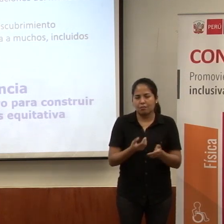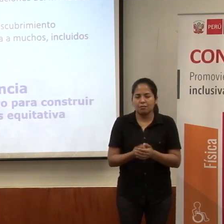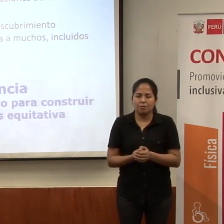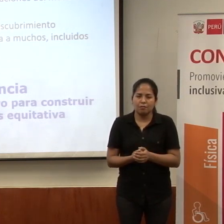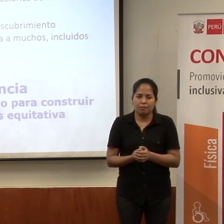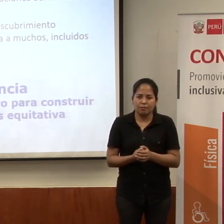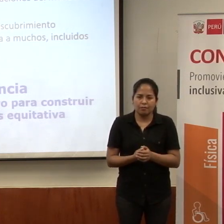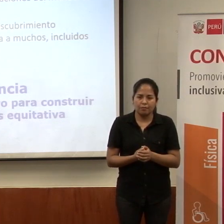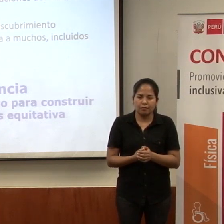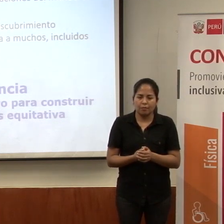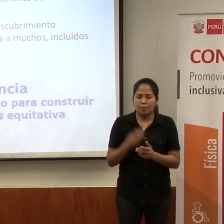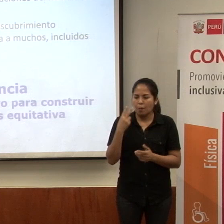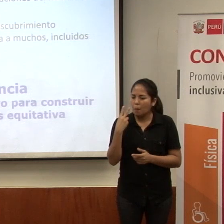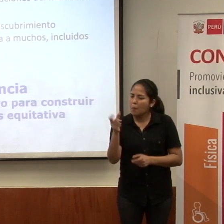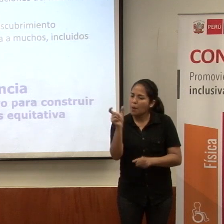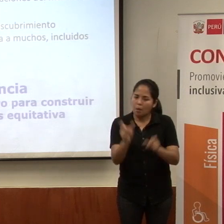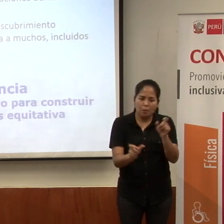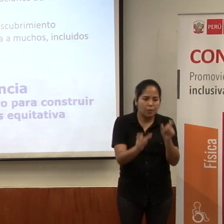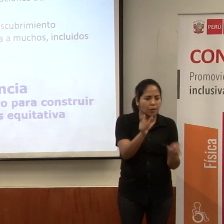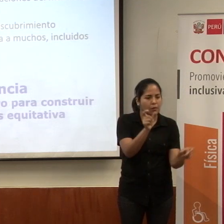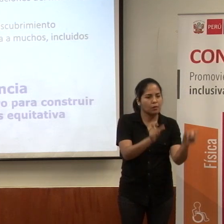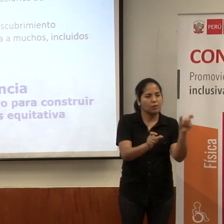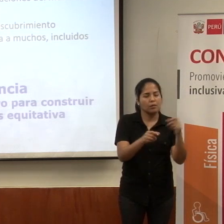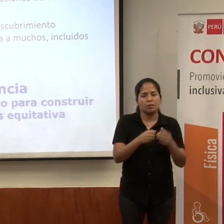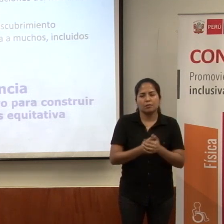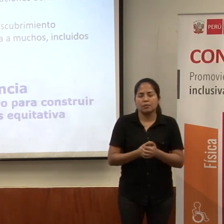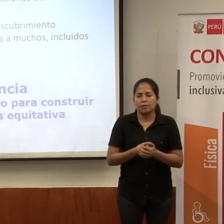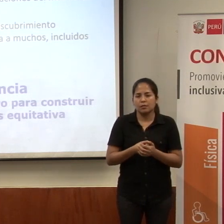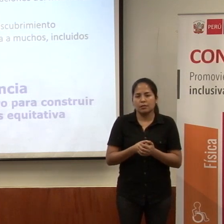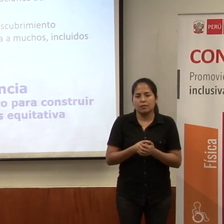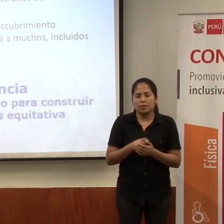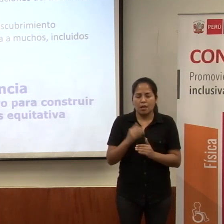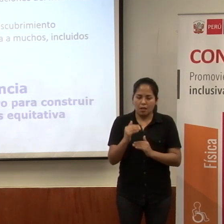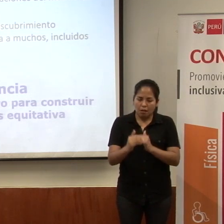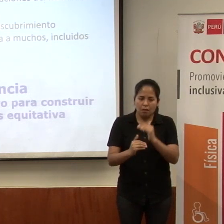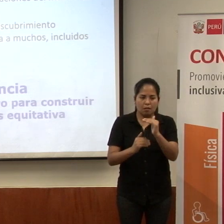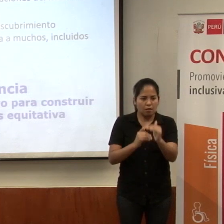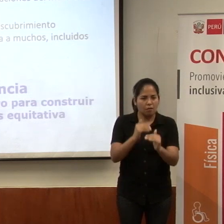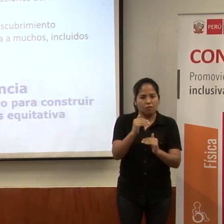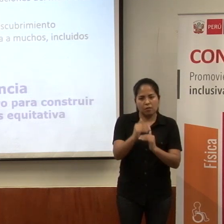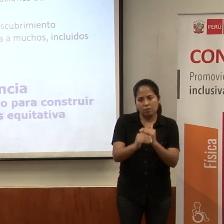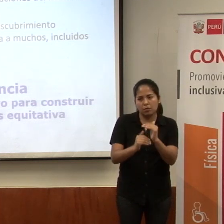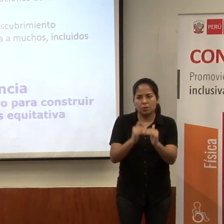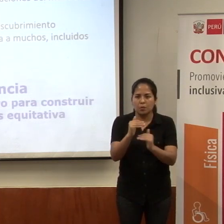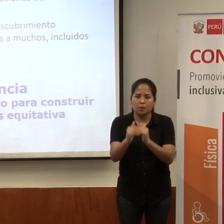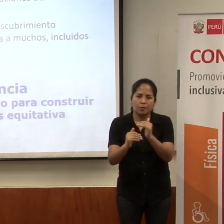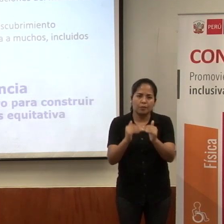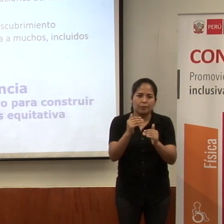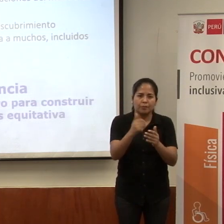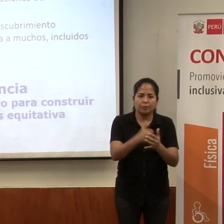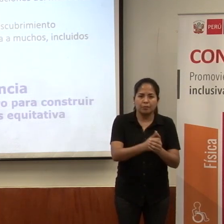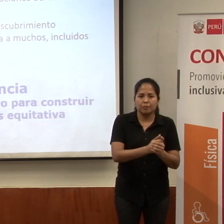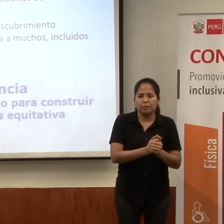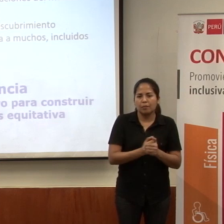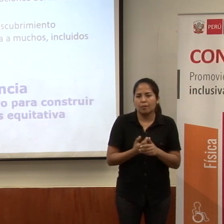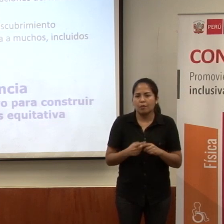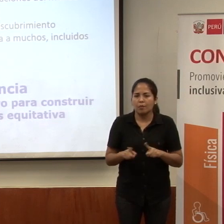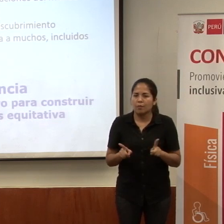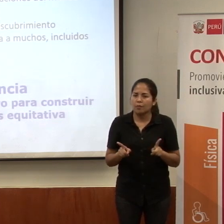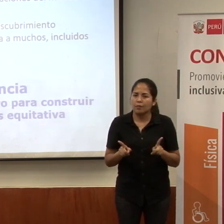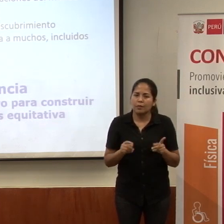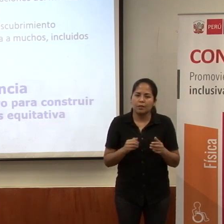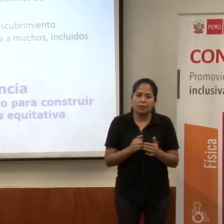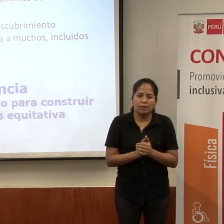día, los seres humanos somos, ciertamente la humanidad ha ido avanzando en términos de crecimiento económico, pero cada vez